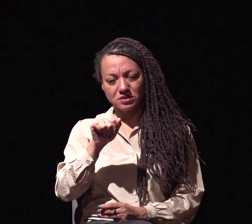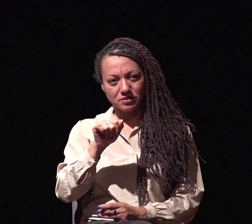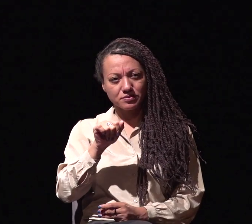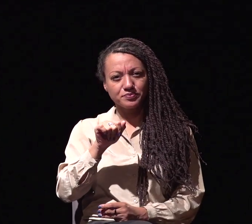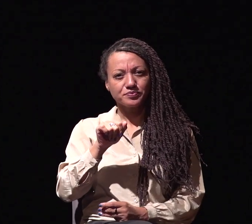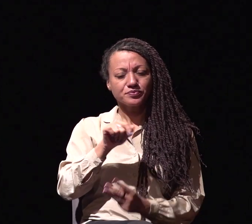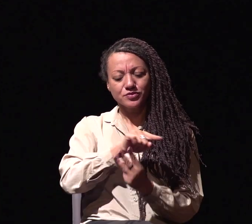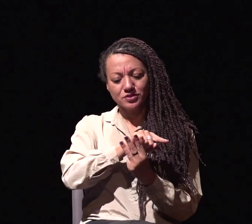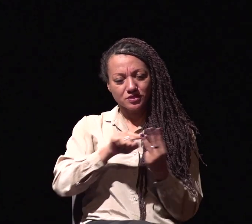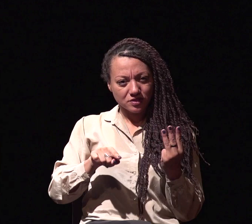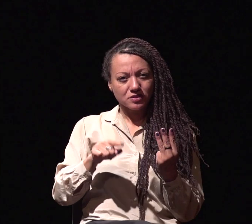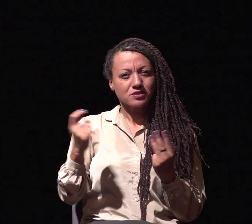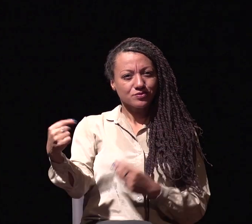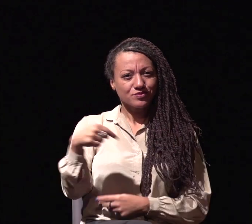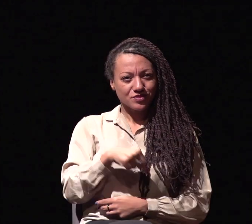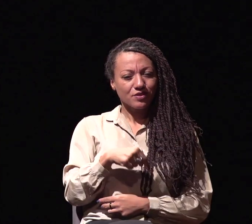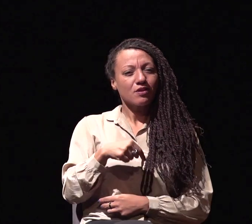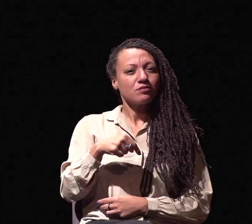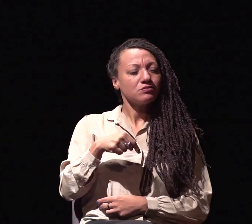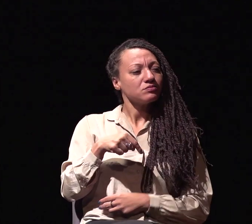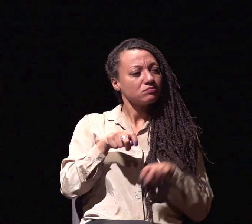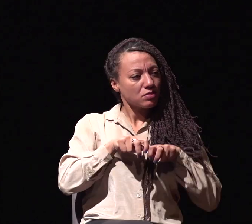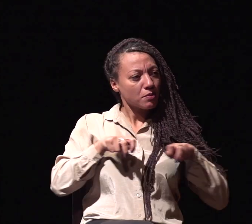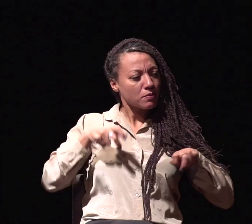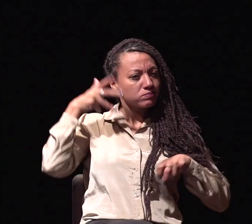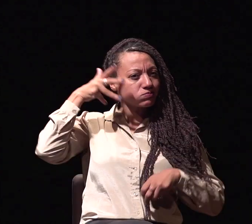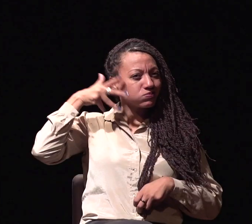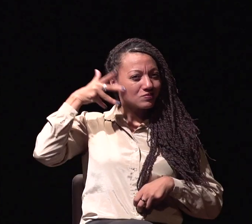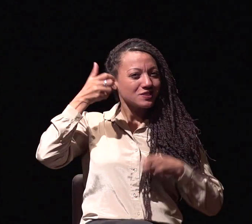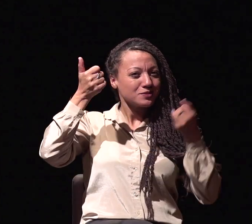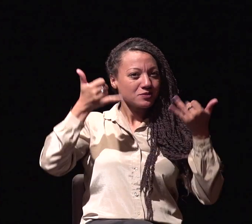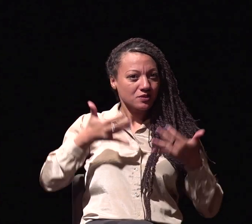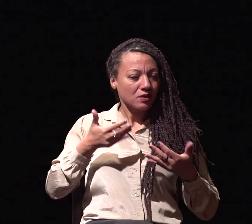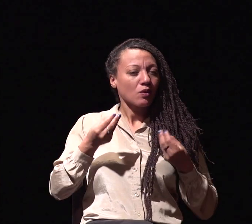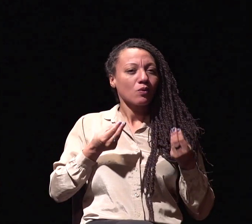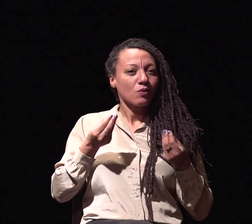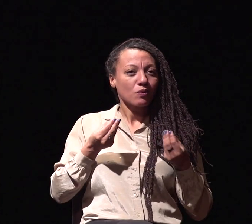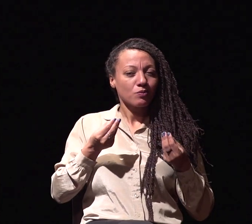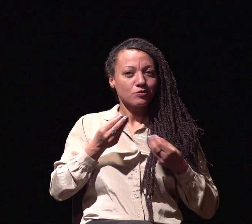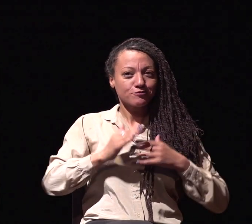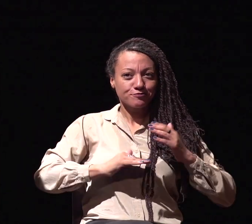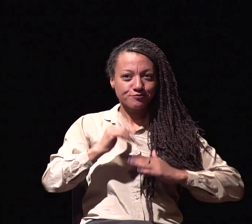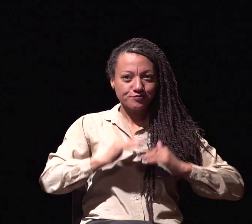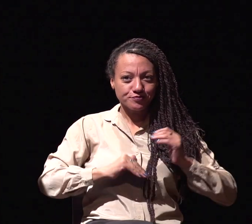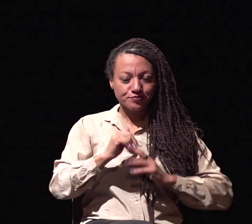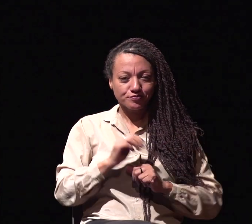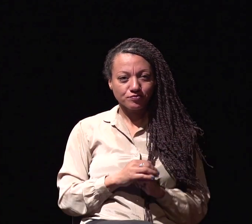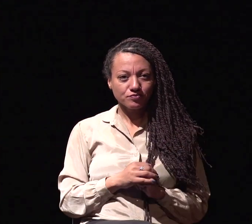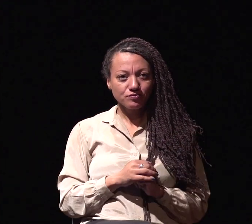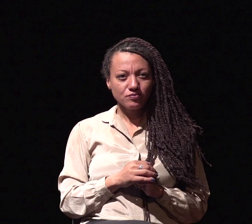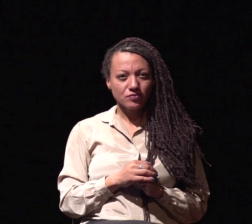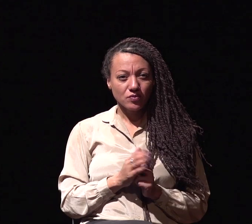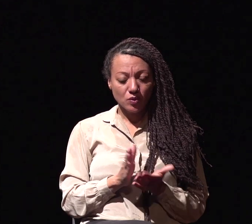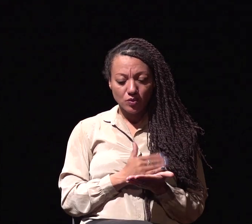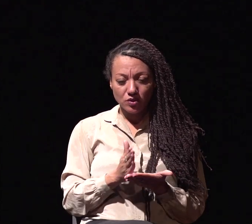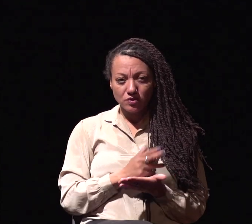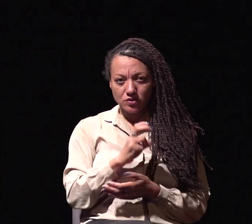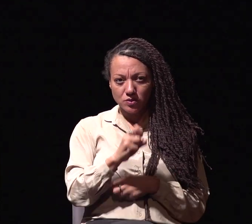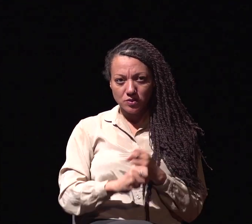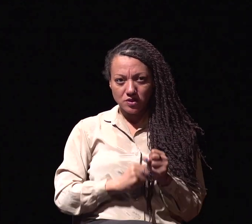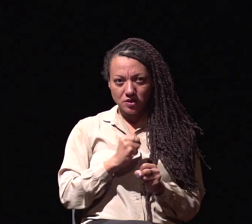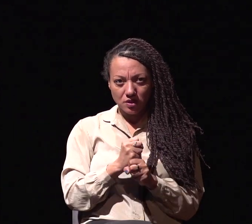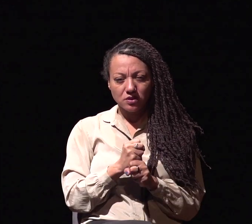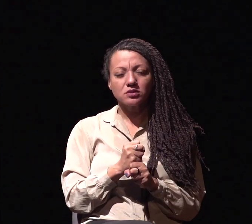farão uma conversa aqui conosco mais tarde, contando um pouco desse processo. O livro de 50 anos do edifício, ele